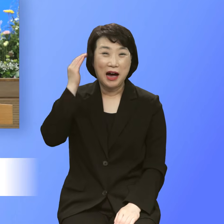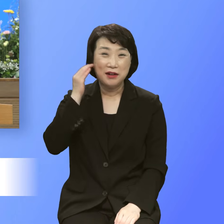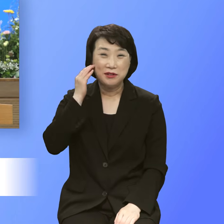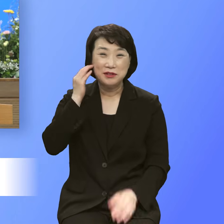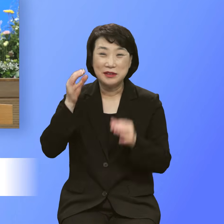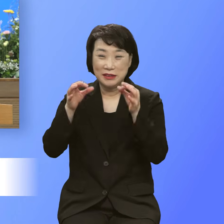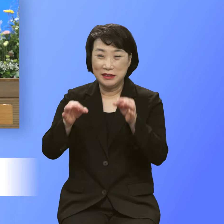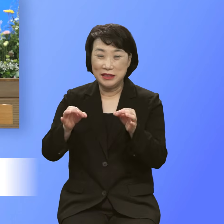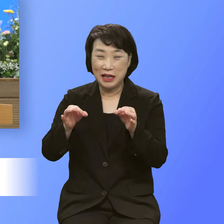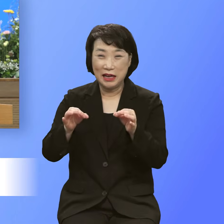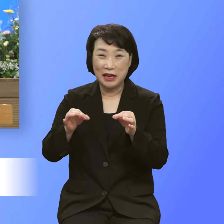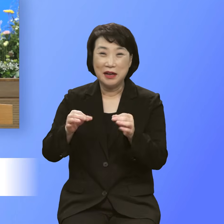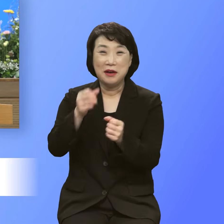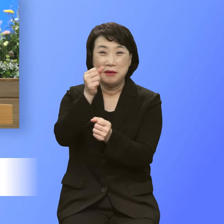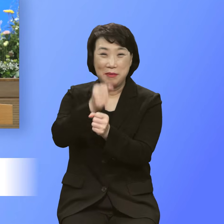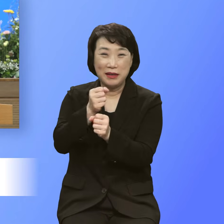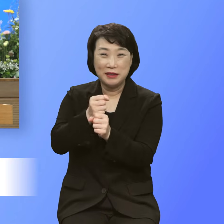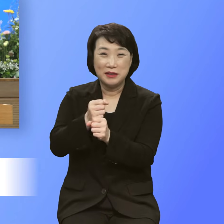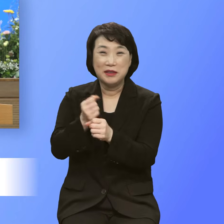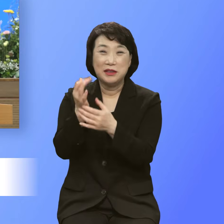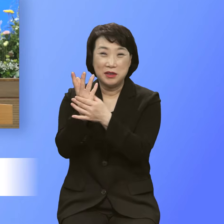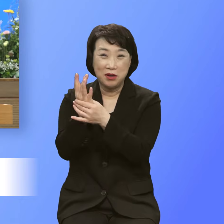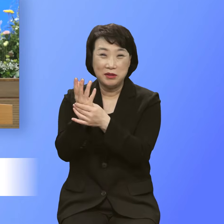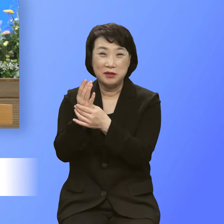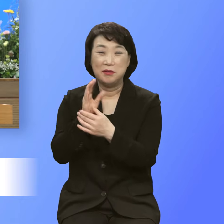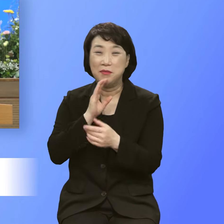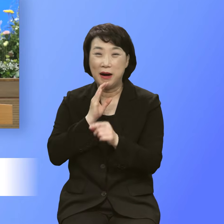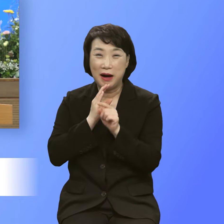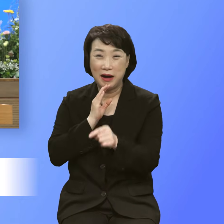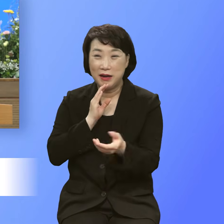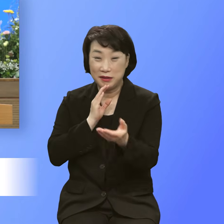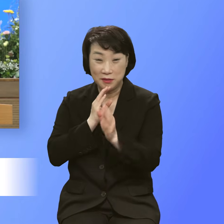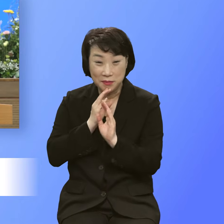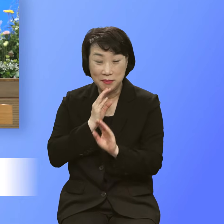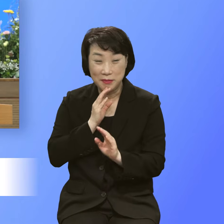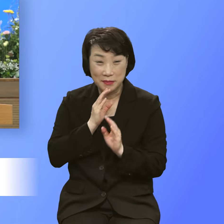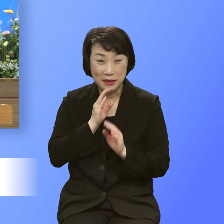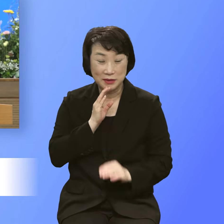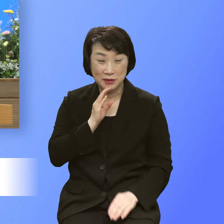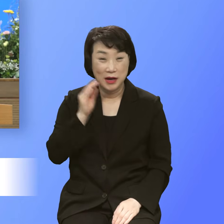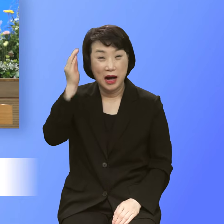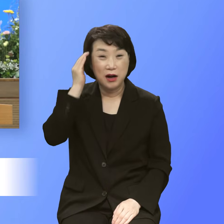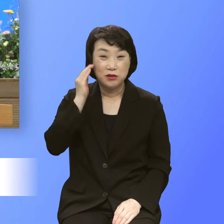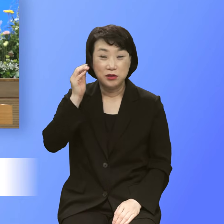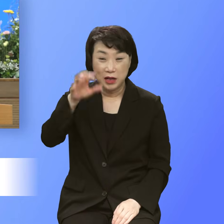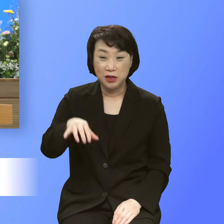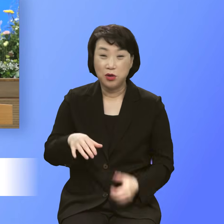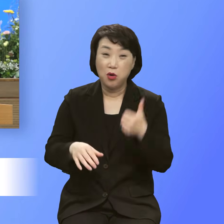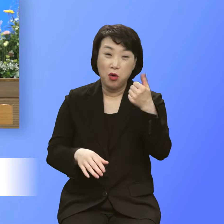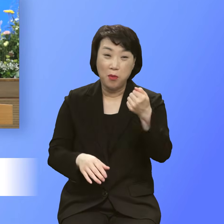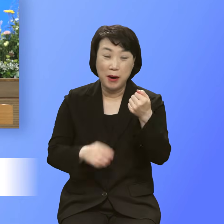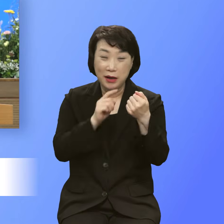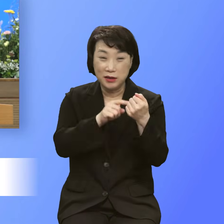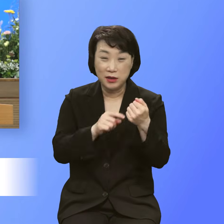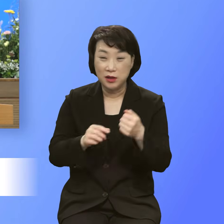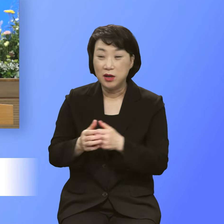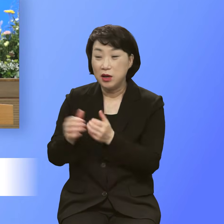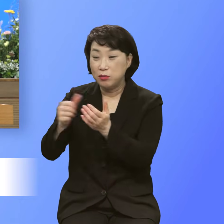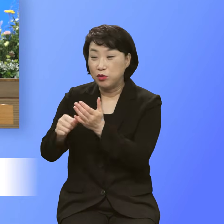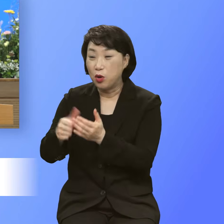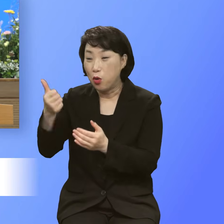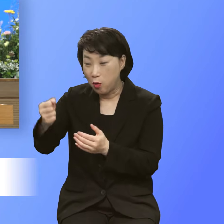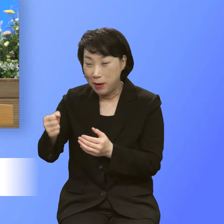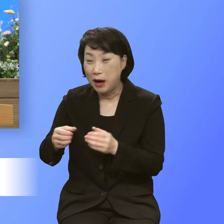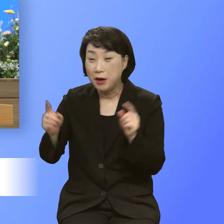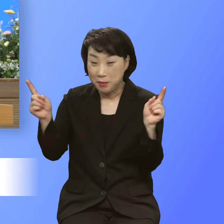대한민국이 조폐공사를 통해서 찍어내고, 이건 대한민국이 5만 원권은 5만 원짜리